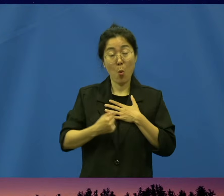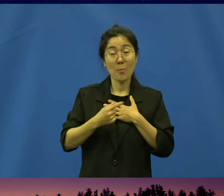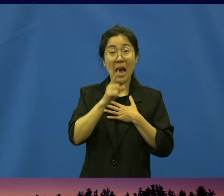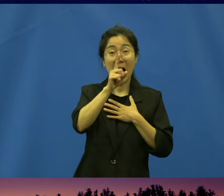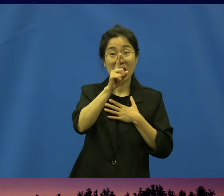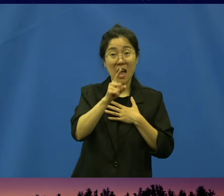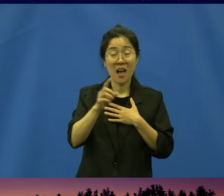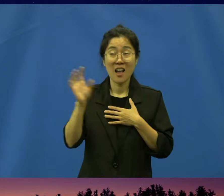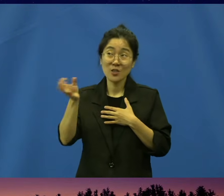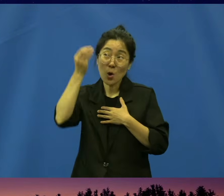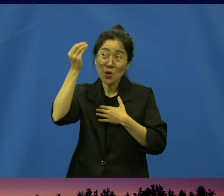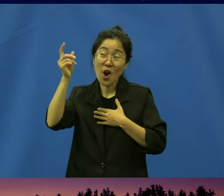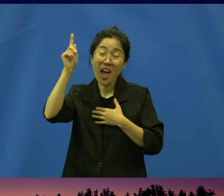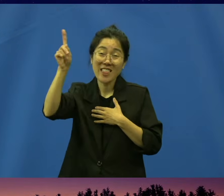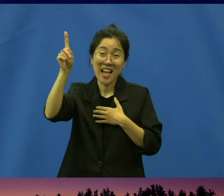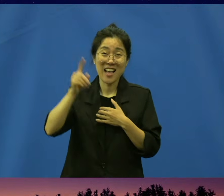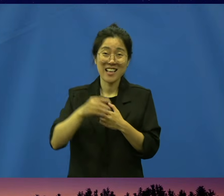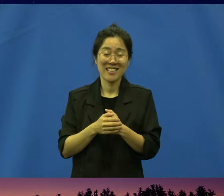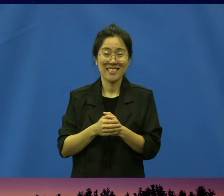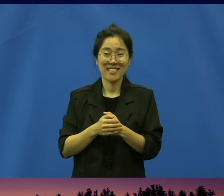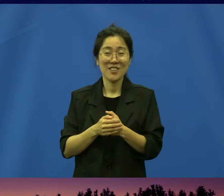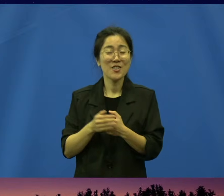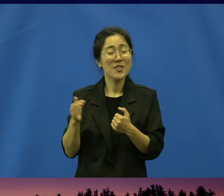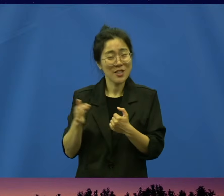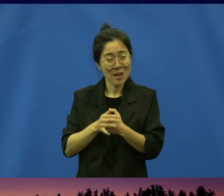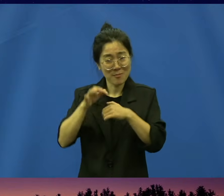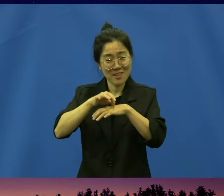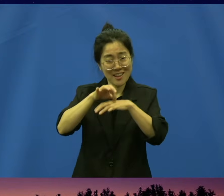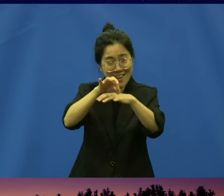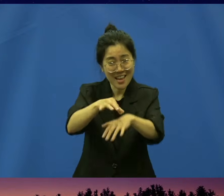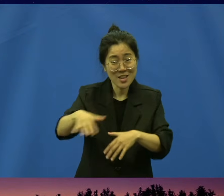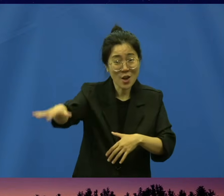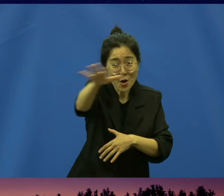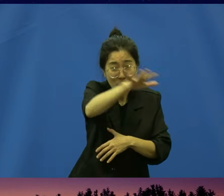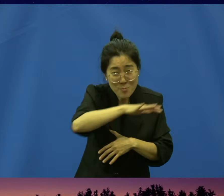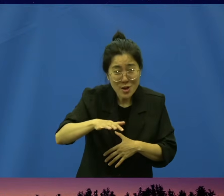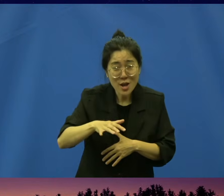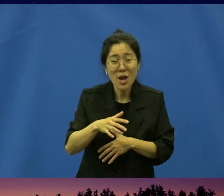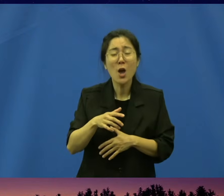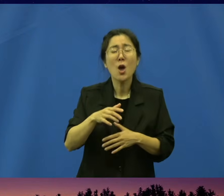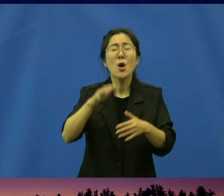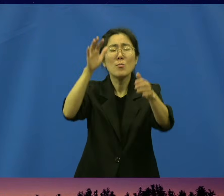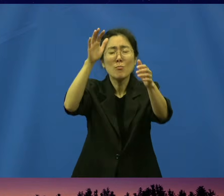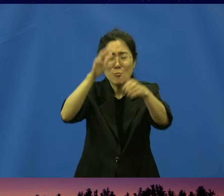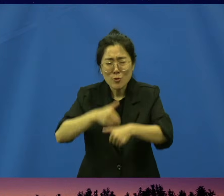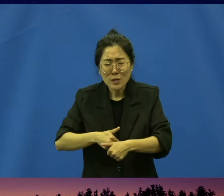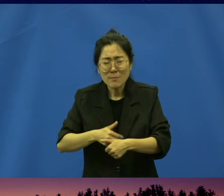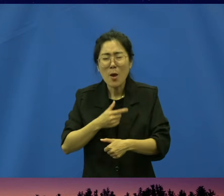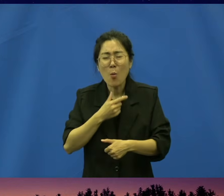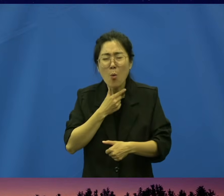성령이 한 분이시요, 이와 같이 너희가 부르심의 한 소망 안에서 부르심을